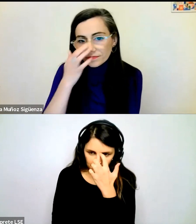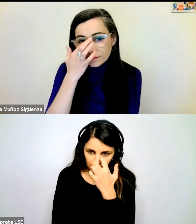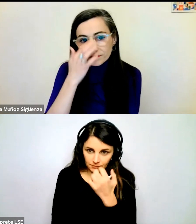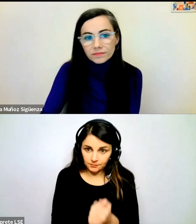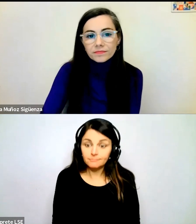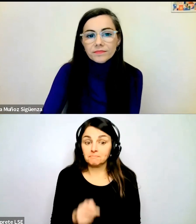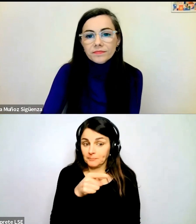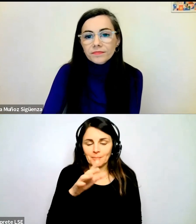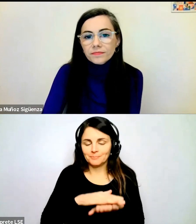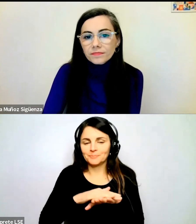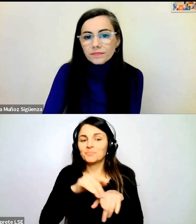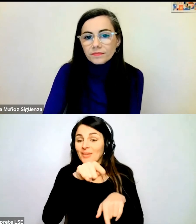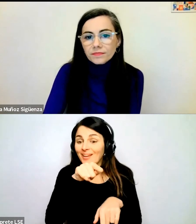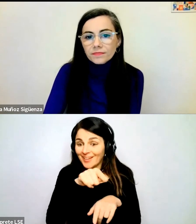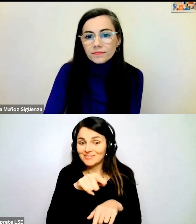Aquí tenemos